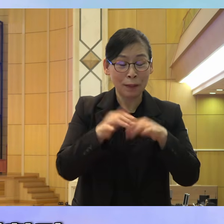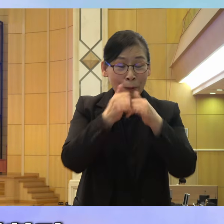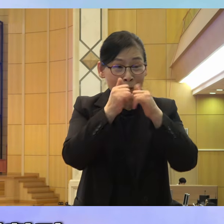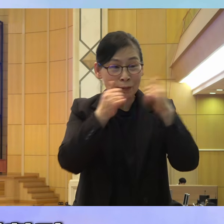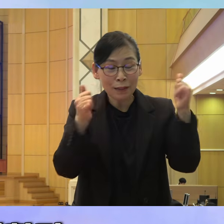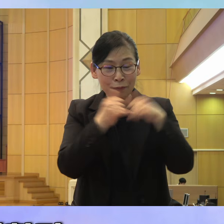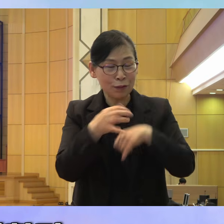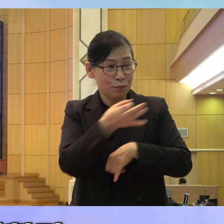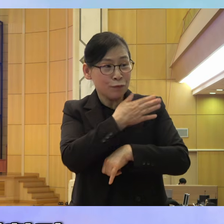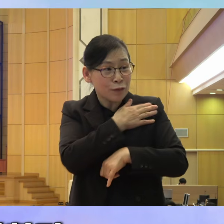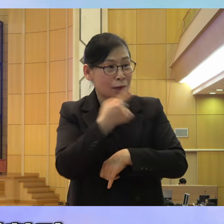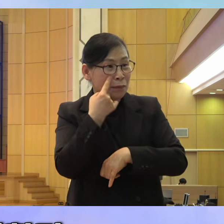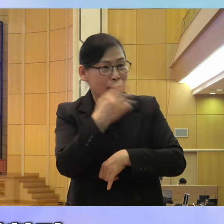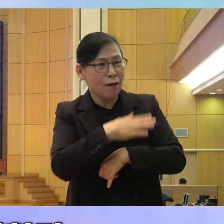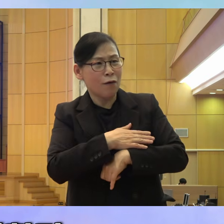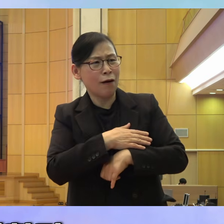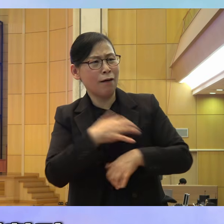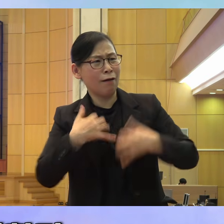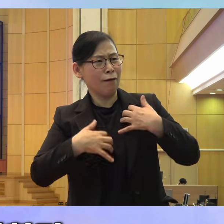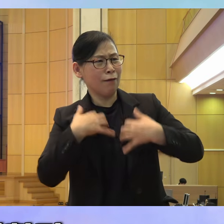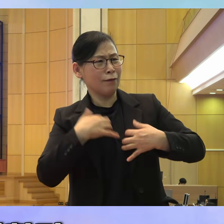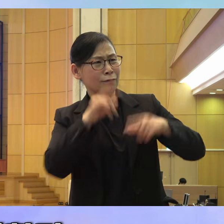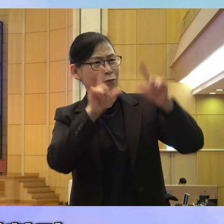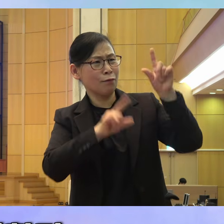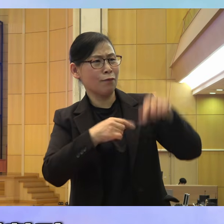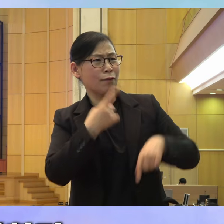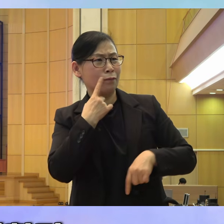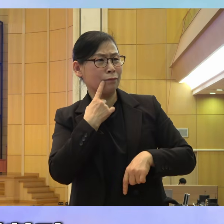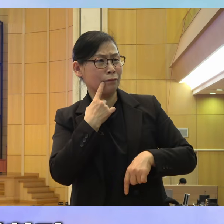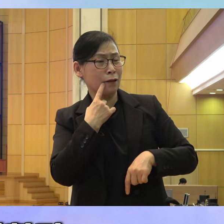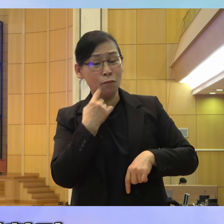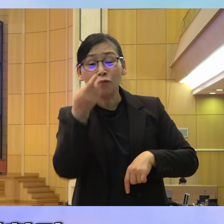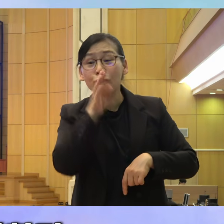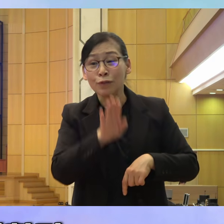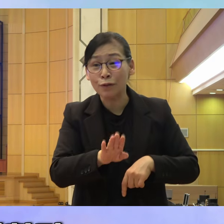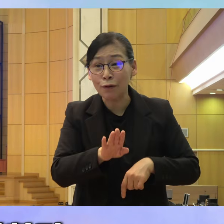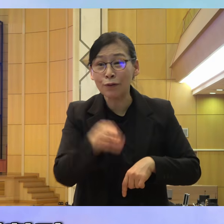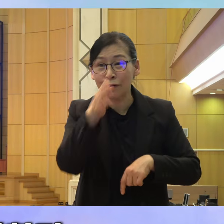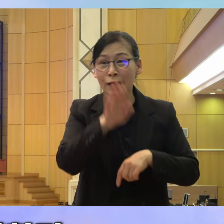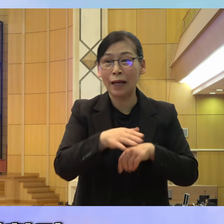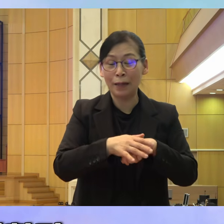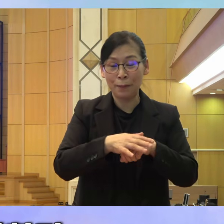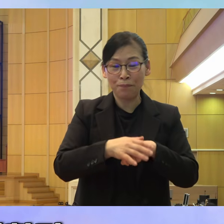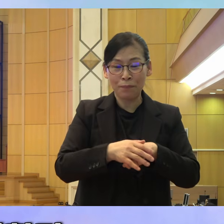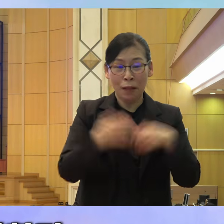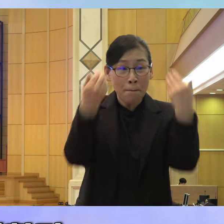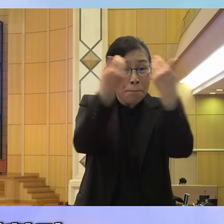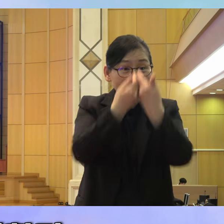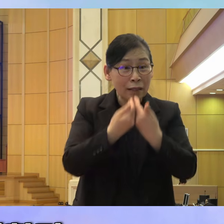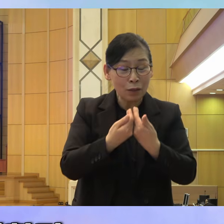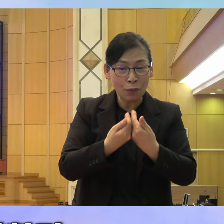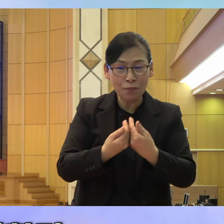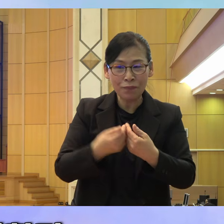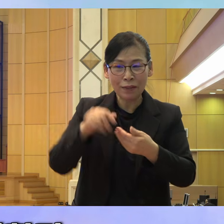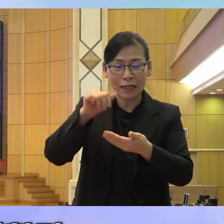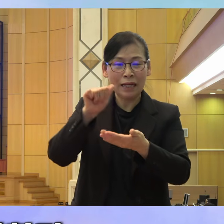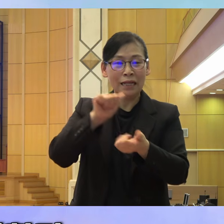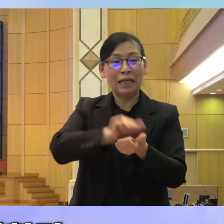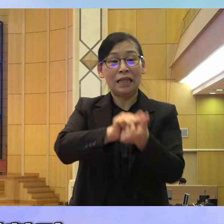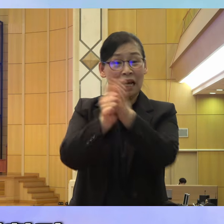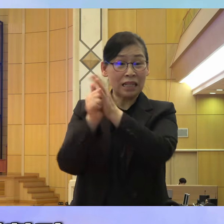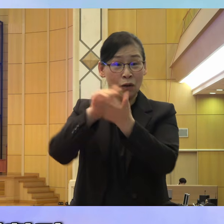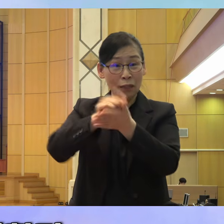사람들이 그 부자의 즐겁게 사는 모습을 부러워할지 모르겠지만, 그런데 반대로